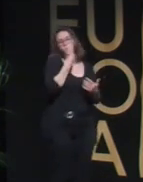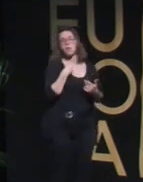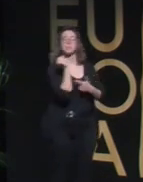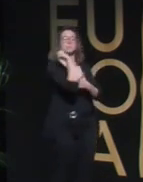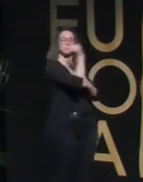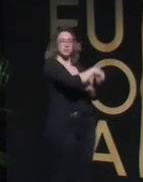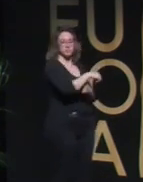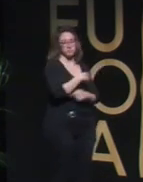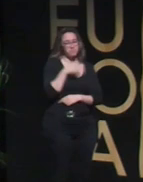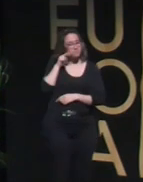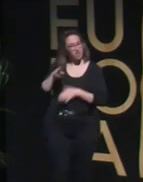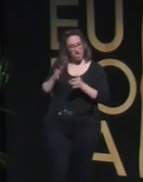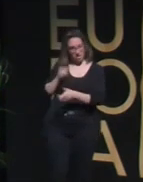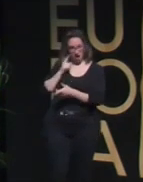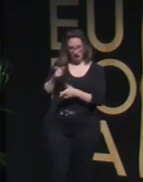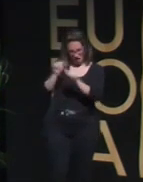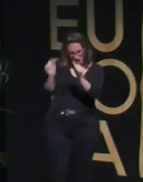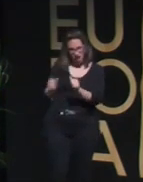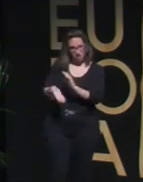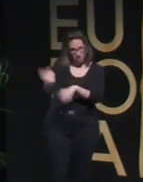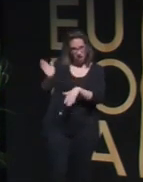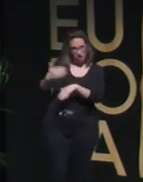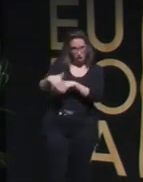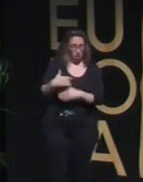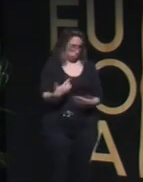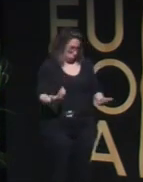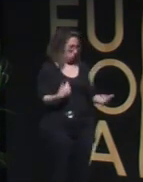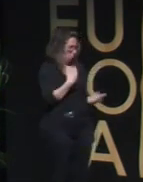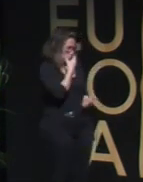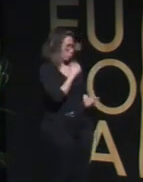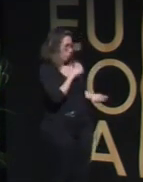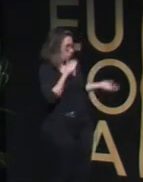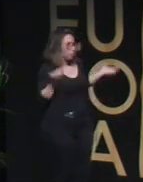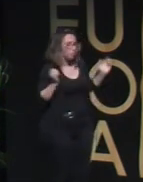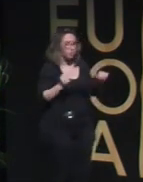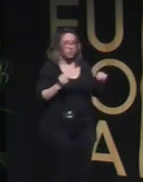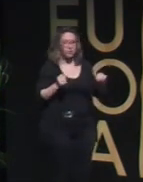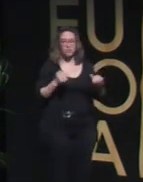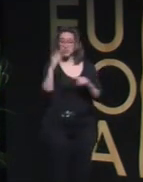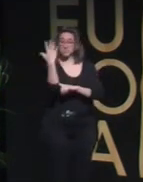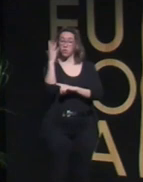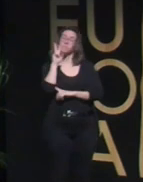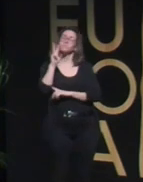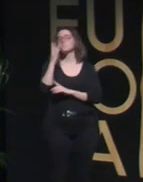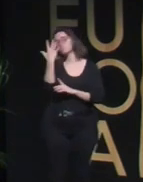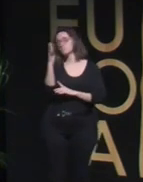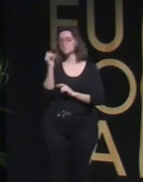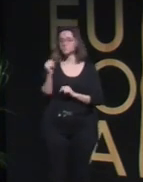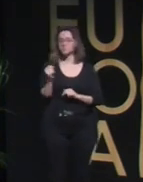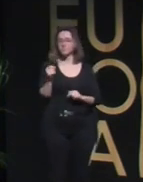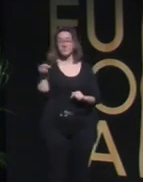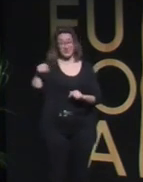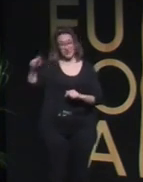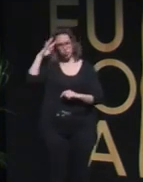la ves y dices, joder, hija, con esas pintas vas a salir. ¿Qué pasa? Estoy guapa, ¿no? ¿No? Se ve en el espejo un león, son los putos amos, tú los